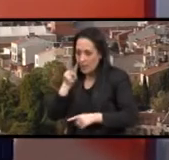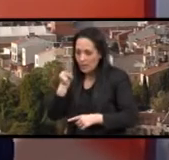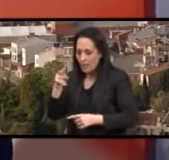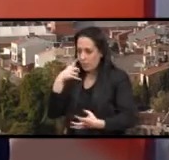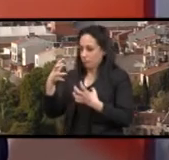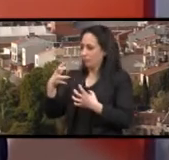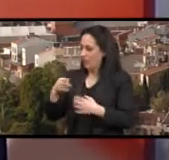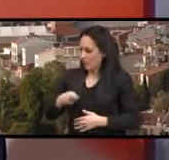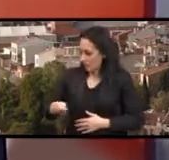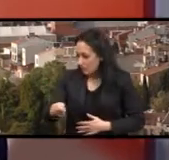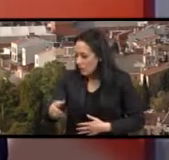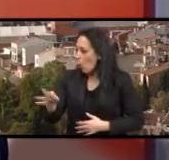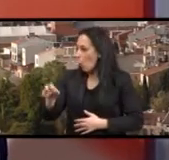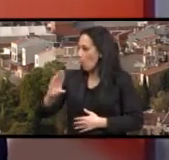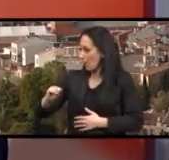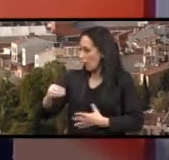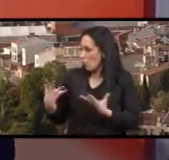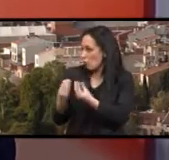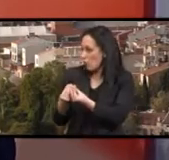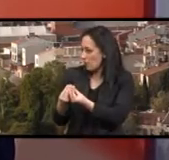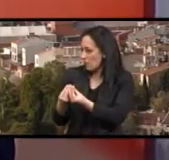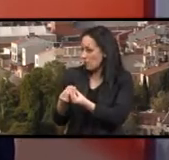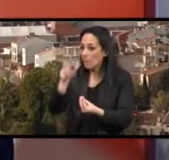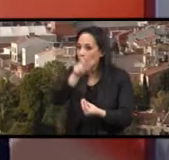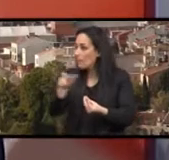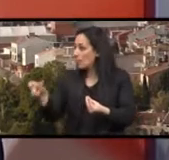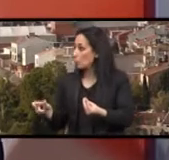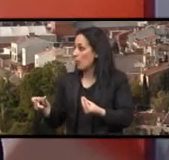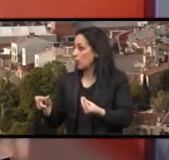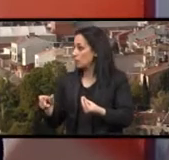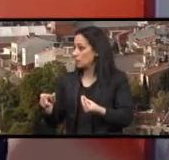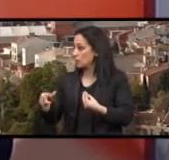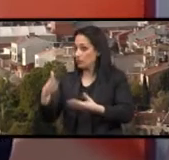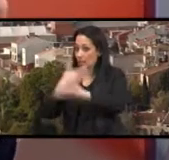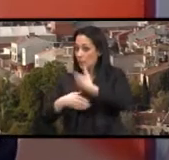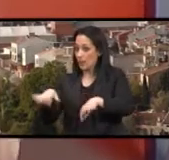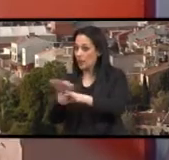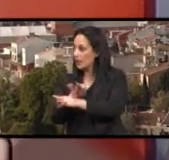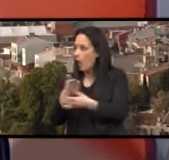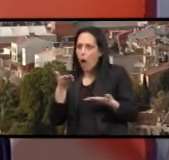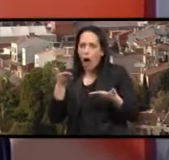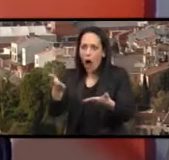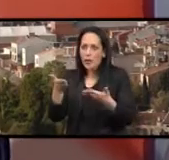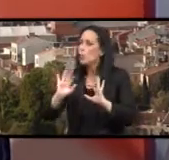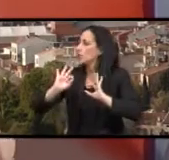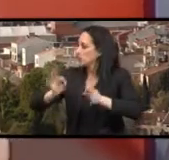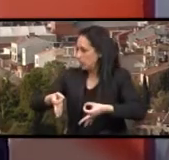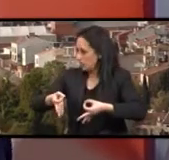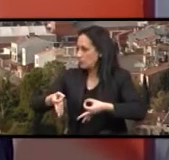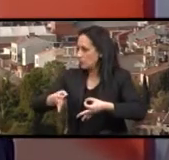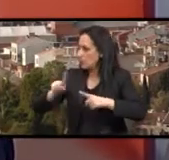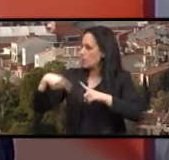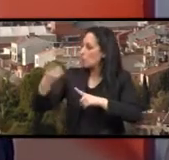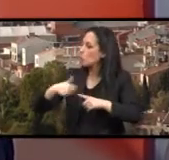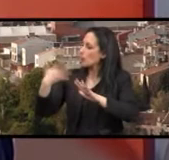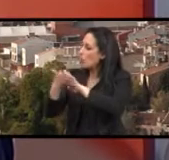gos, la gent t'ajuda molt, això és veritat. Després podem parlar de que falta coneixement de